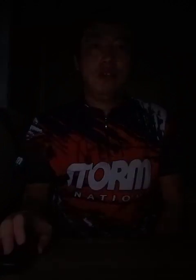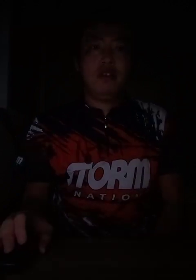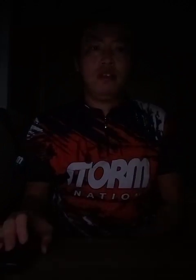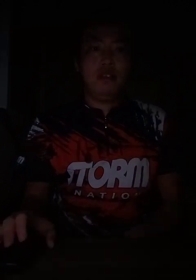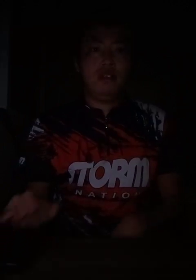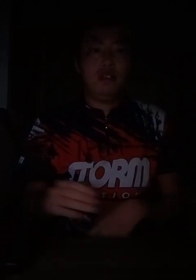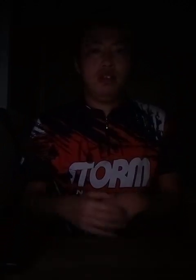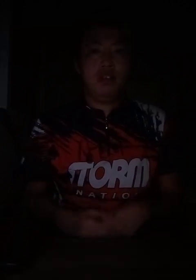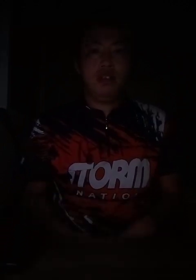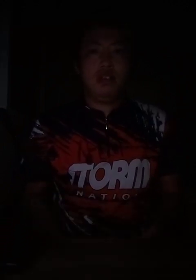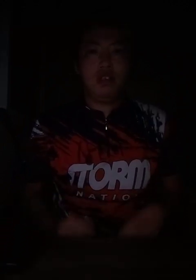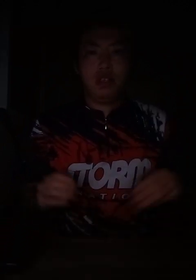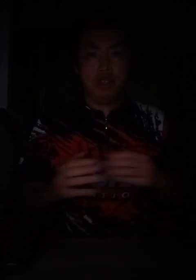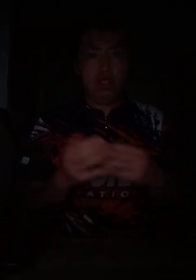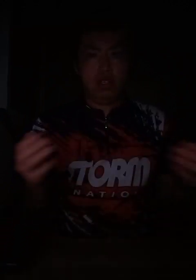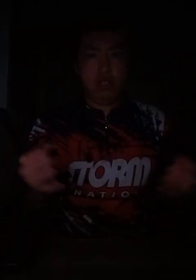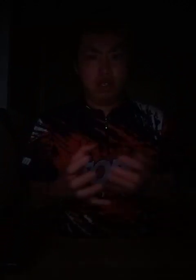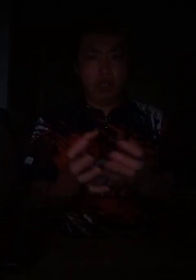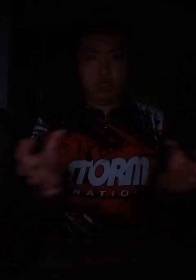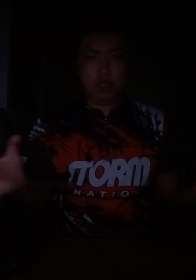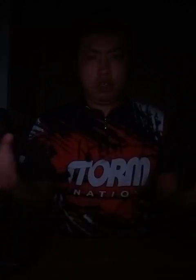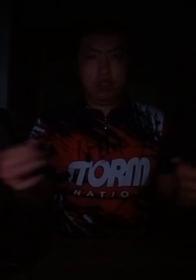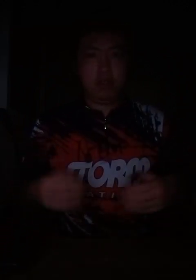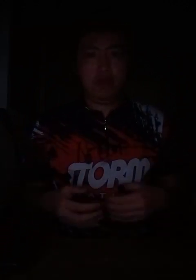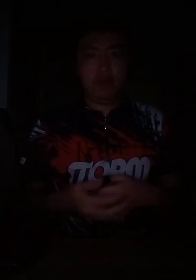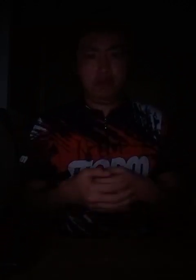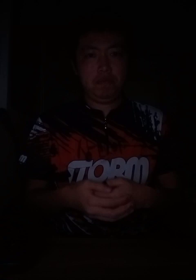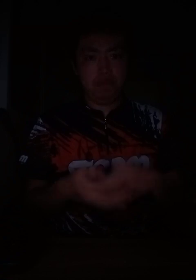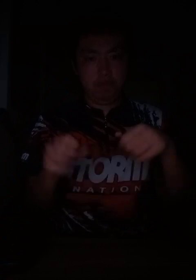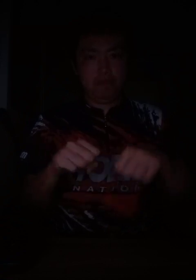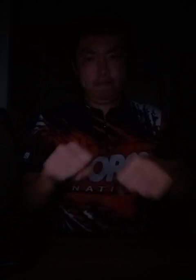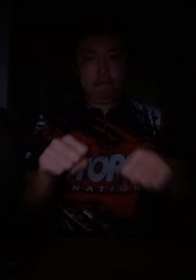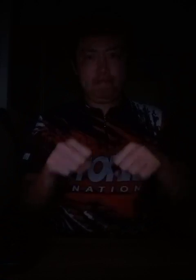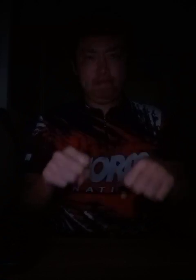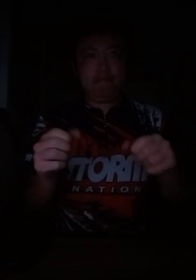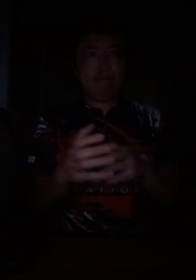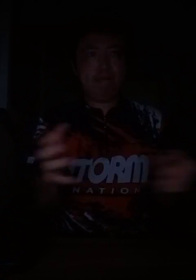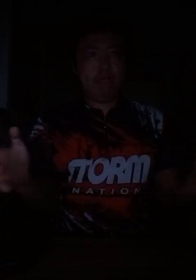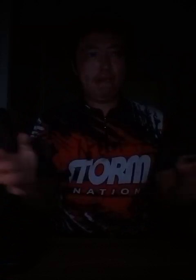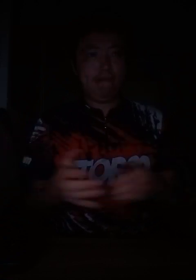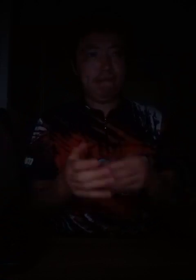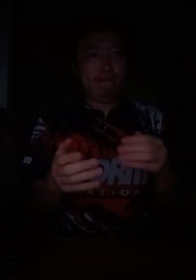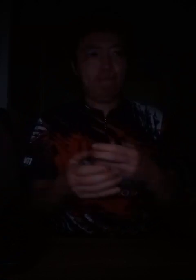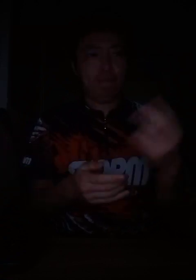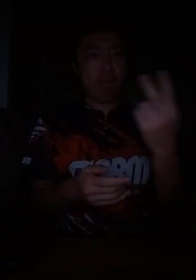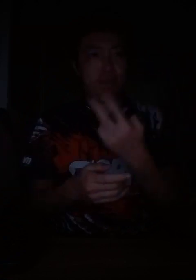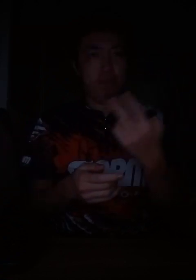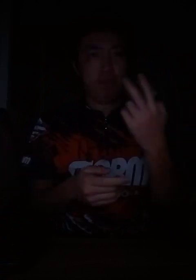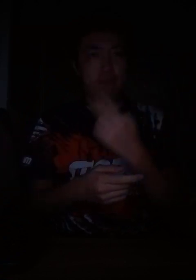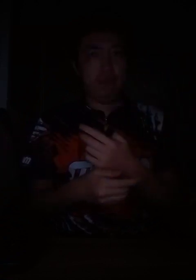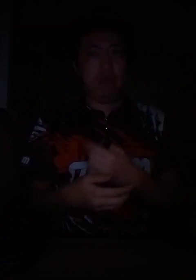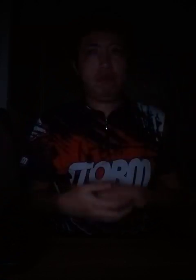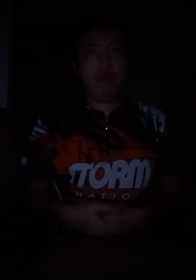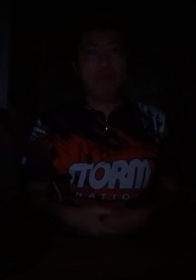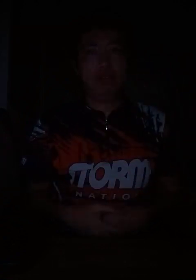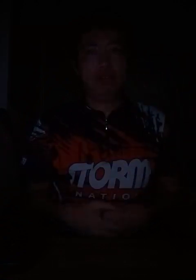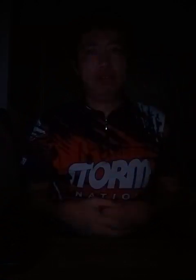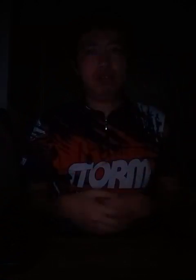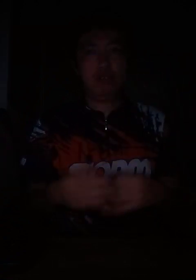네, 이곳은 한 상점 앞입니다. 오토바이에 탄 한 남성과 한 아주머니가 이야기를 나누고 있습니다. 그런데 주차된 차들 사이로